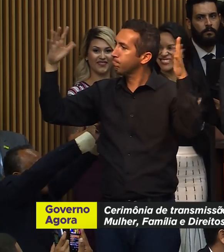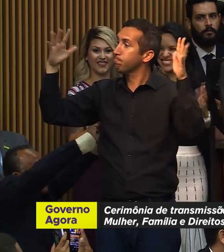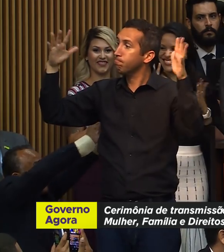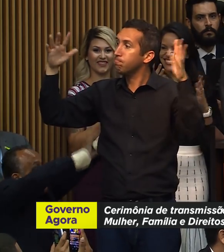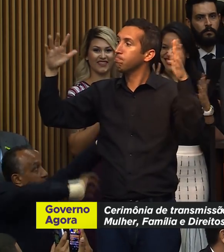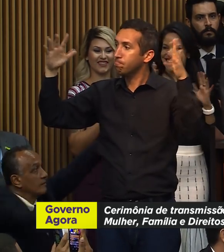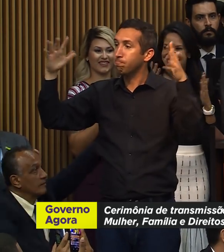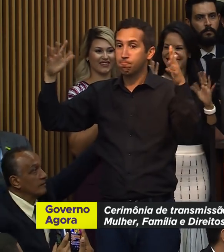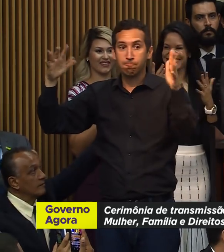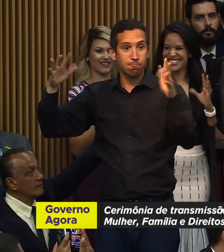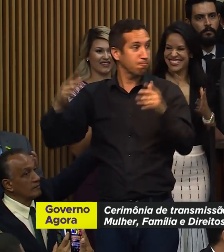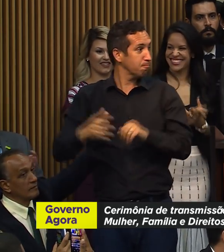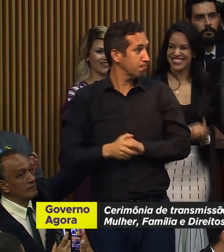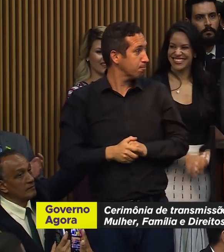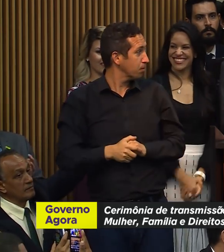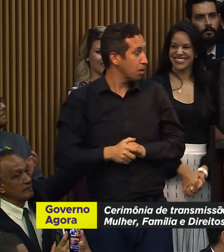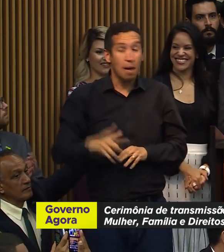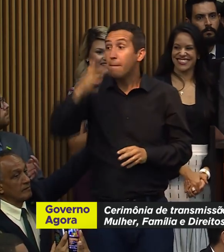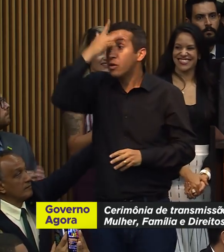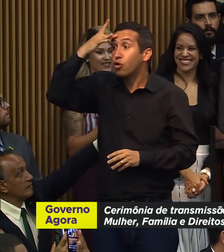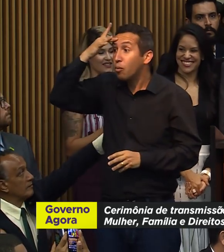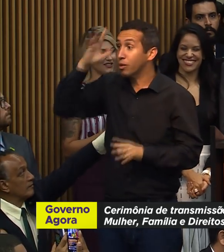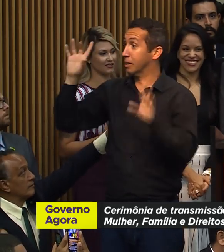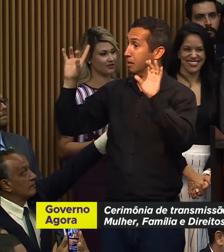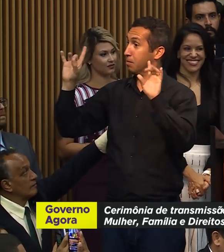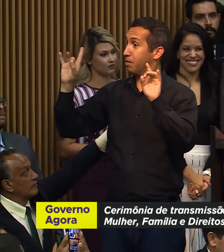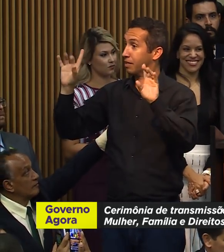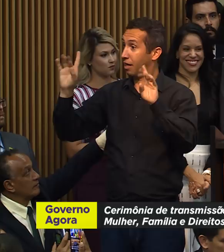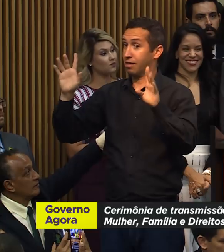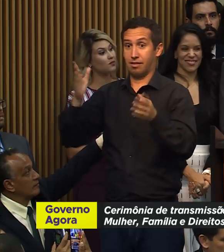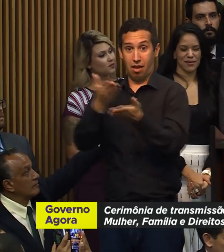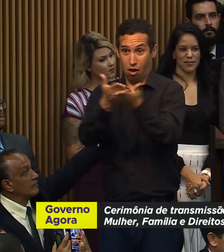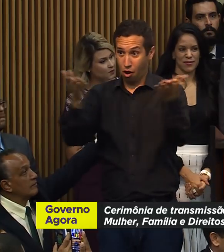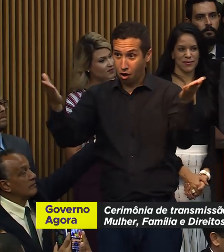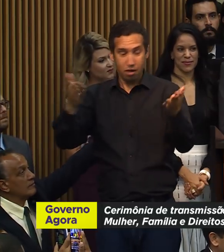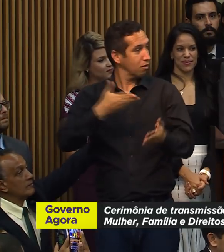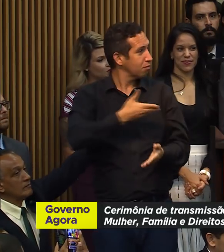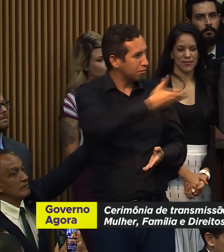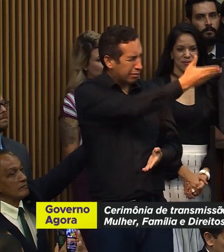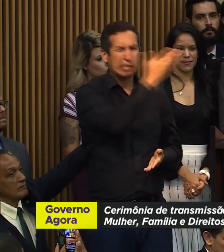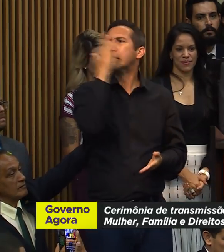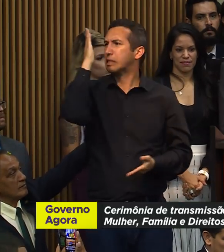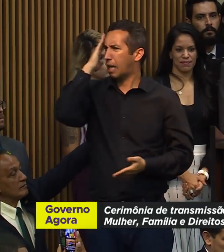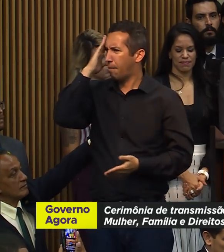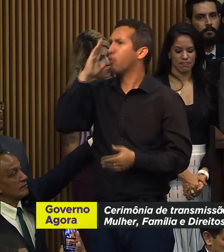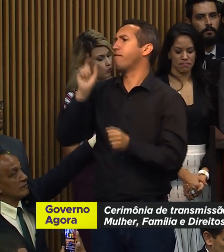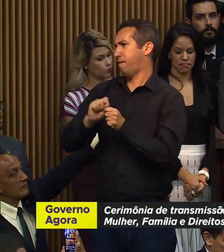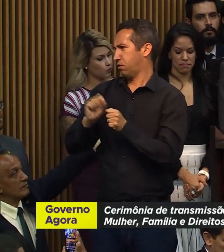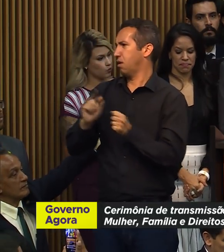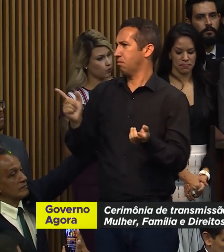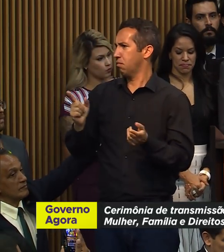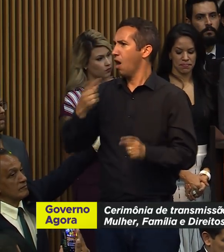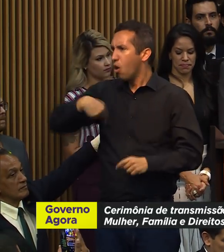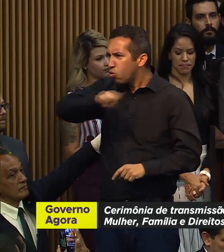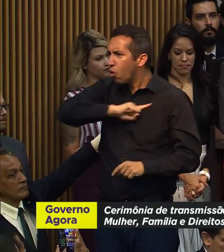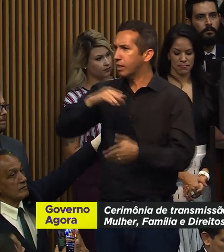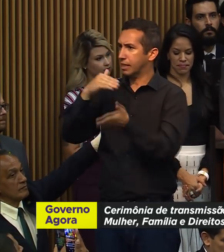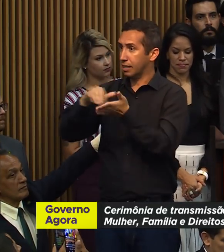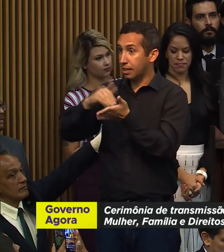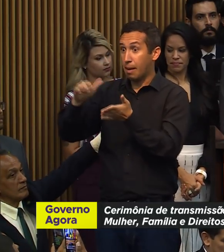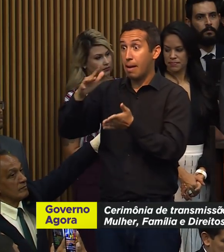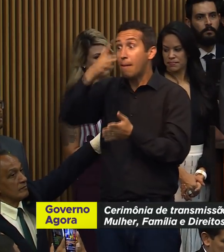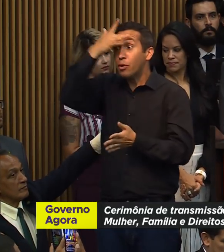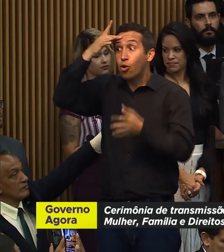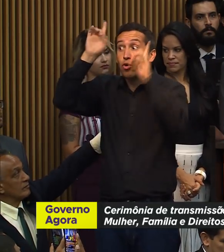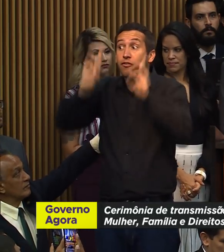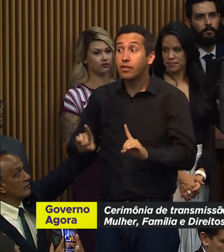Trouxemos para o Ministério pessoas muito especiais que falam com vocês e que sabem o que estão fazendo. Nossa Secretaria da Pessoa com